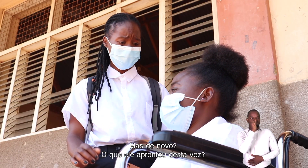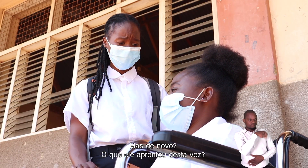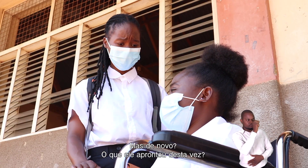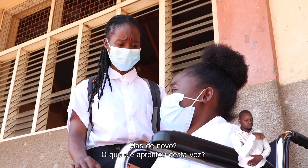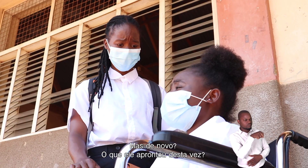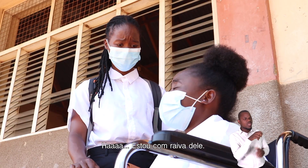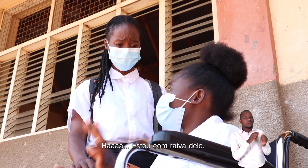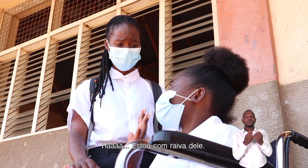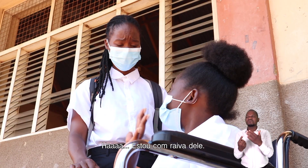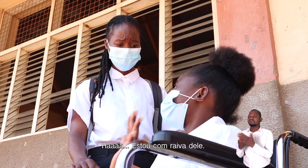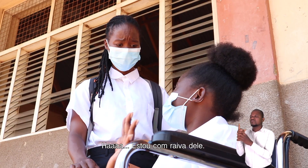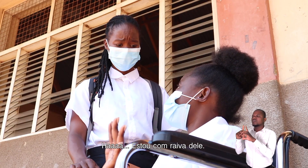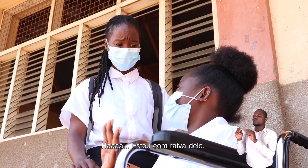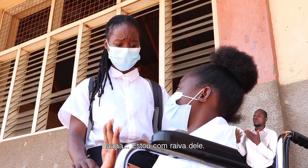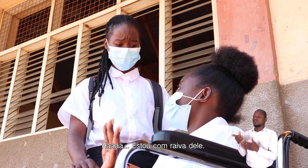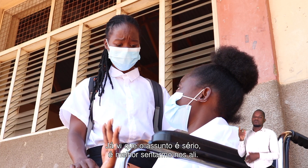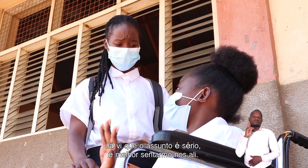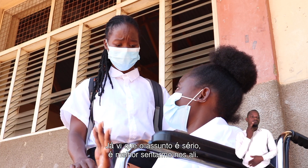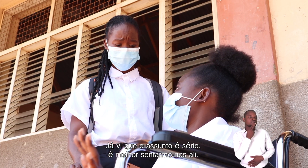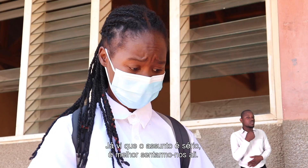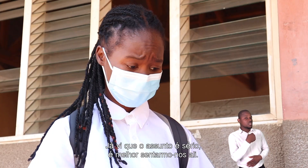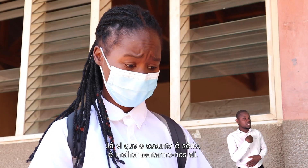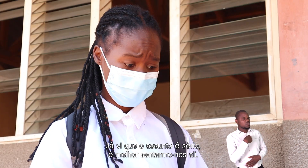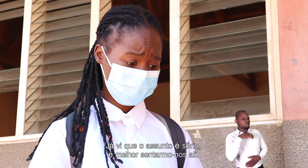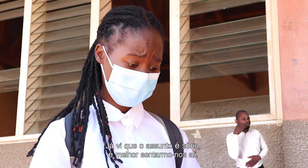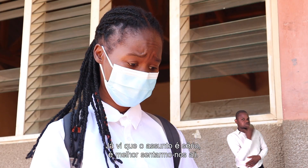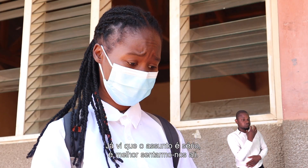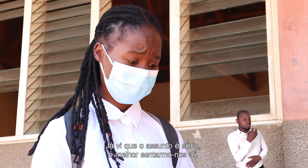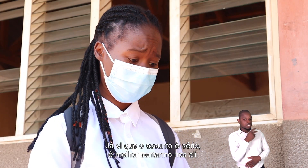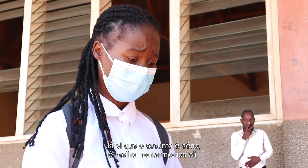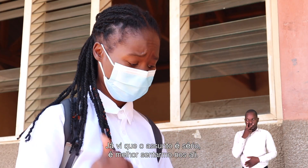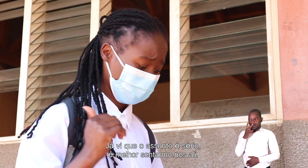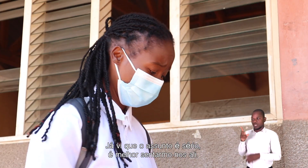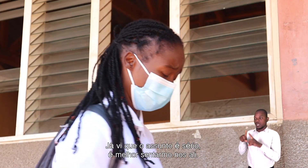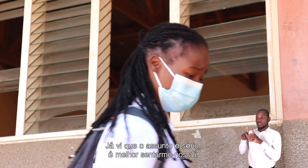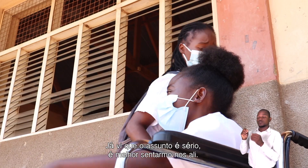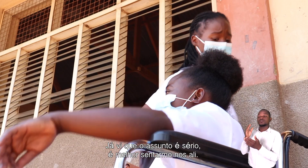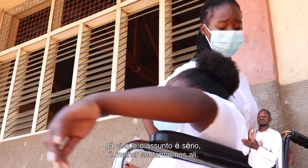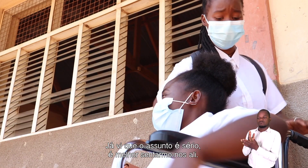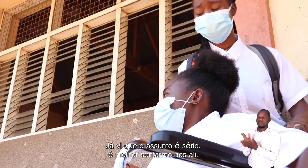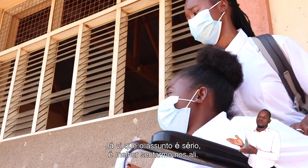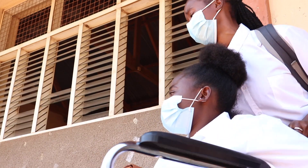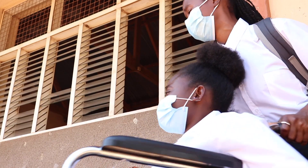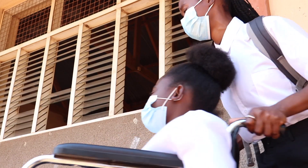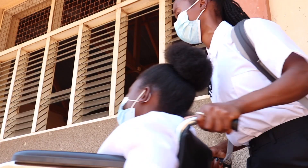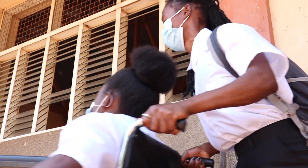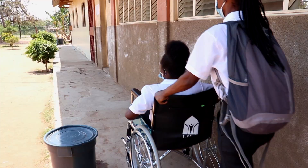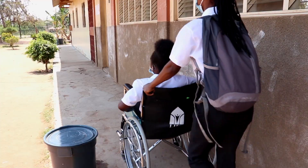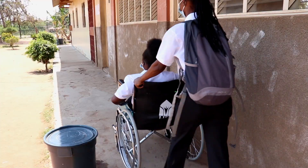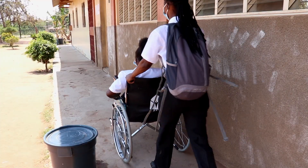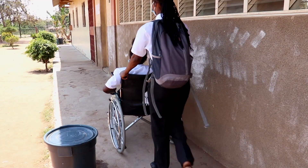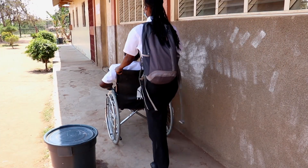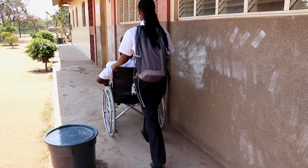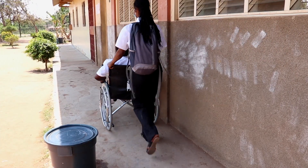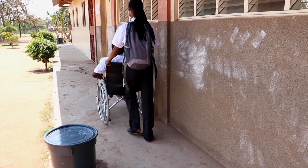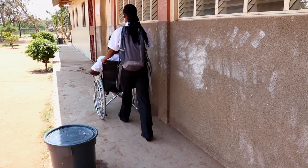ele aprontou desta vez? Estou com raiva dele. Eu já vi que o assunto é sério. É melhor sentarmos ali.